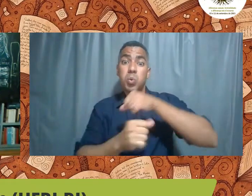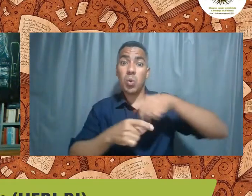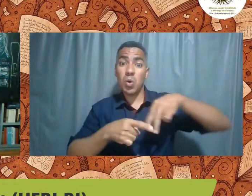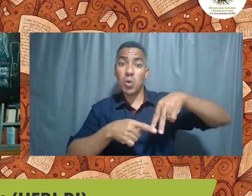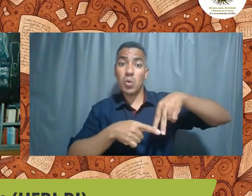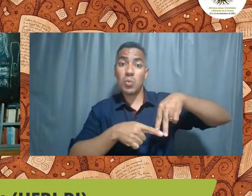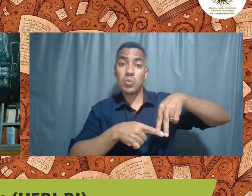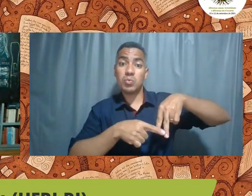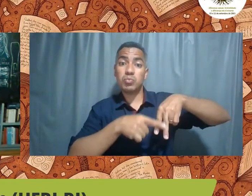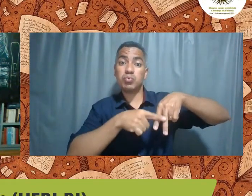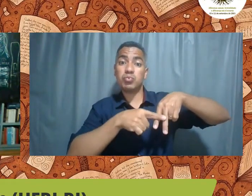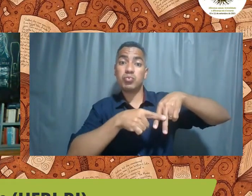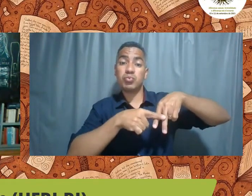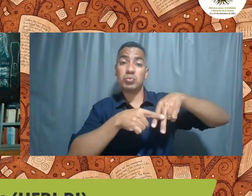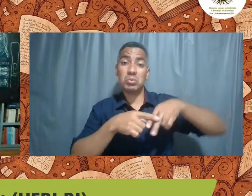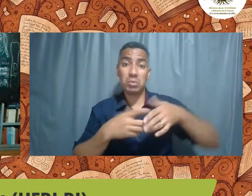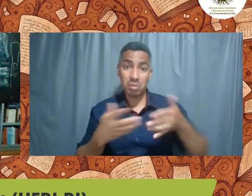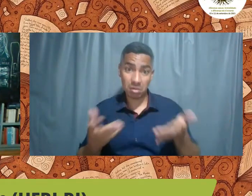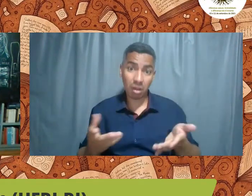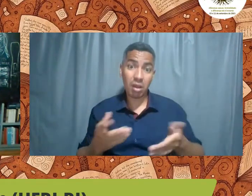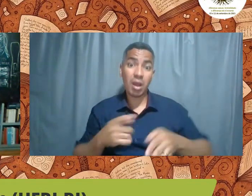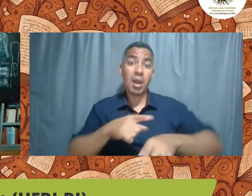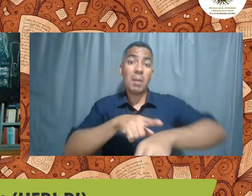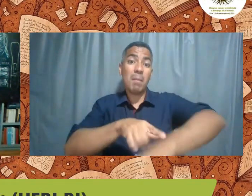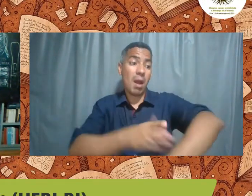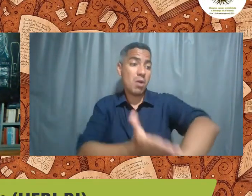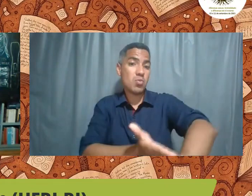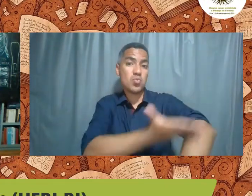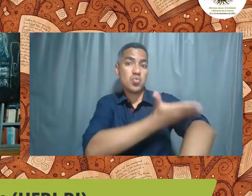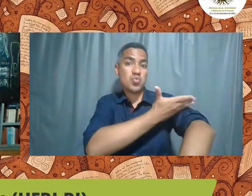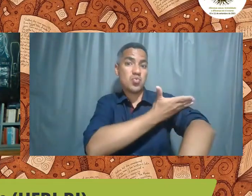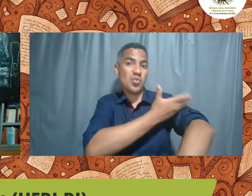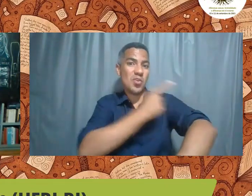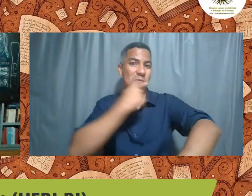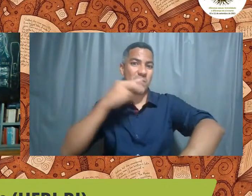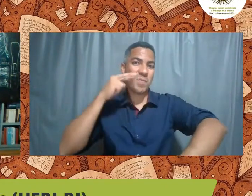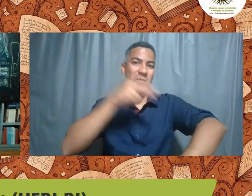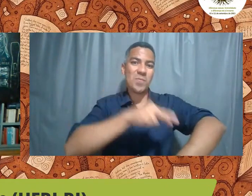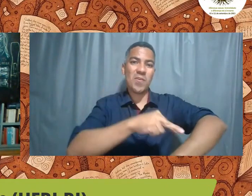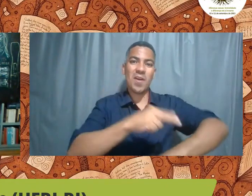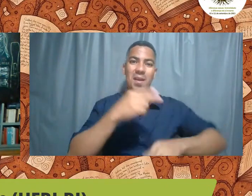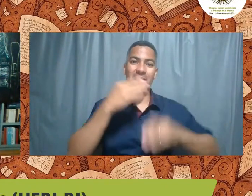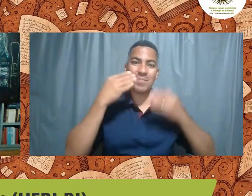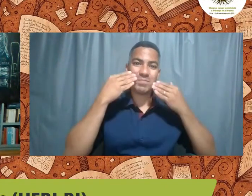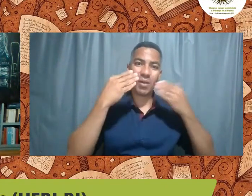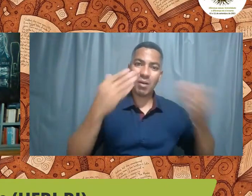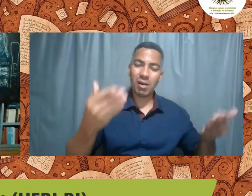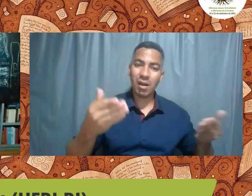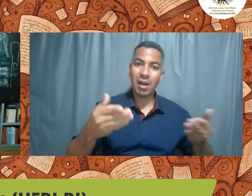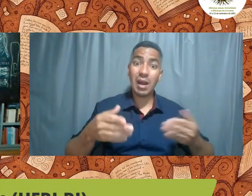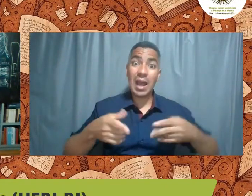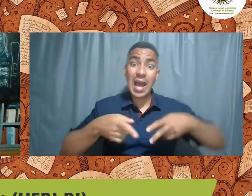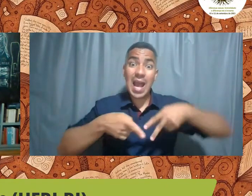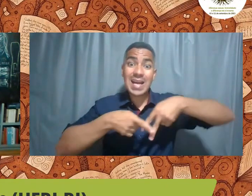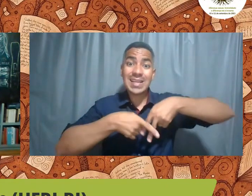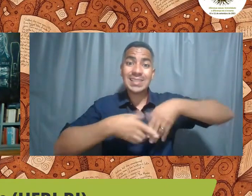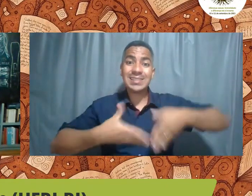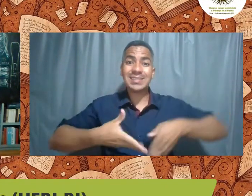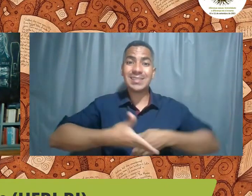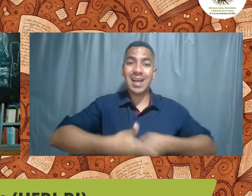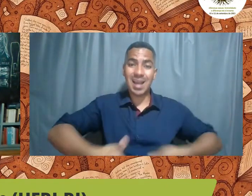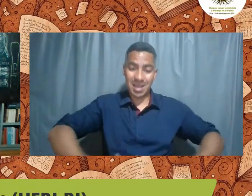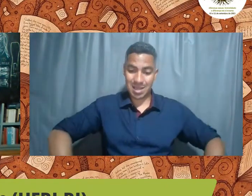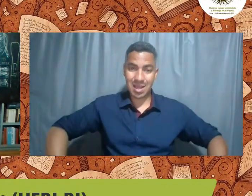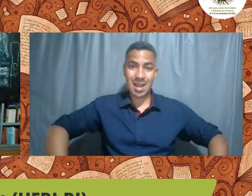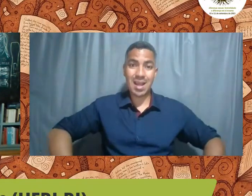os seus braços e as suas pernas, né, a mini saia passou a virar moda, né,